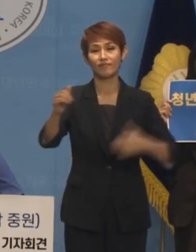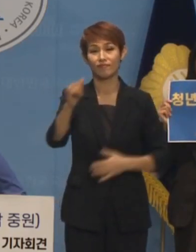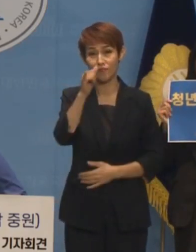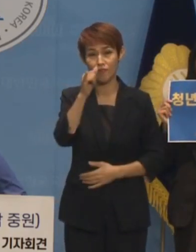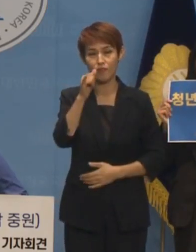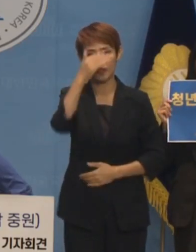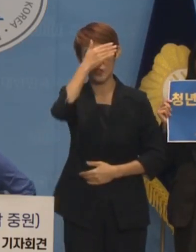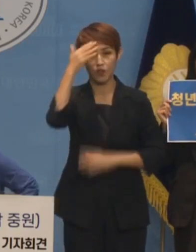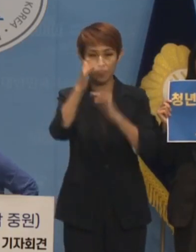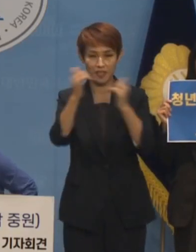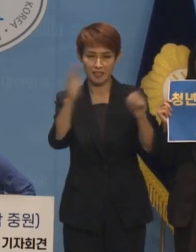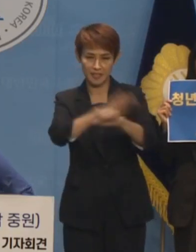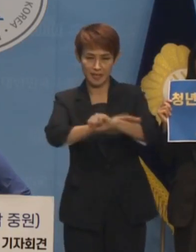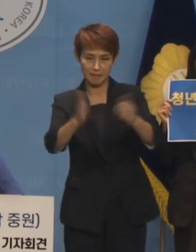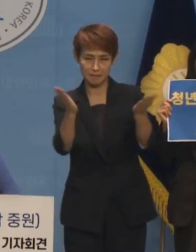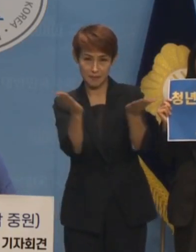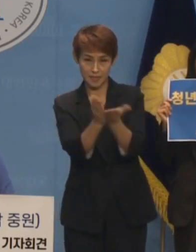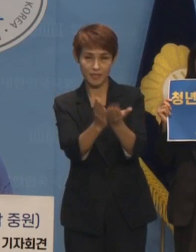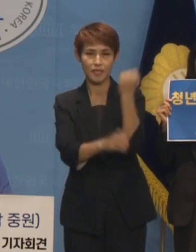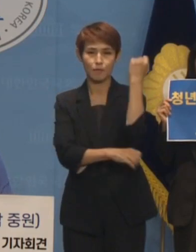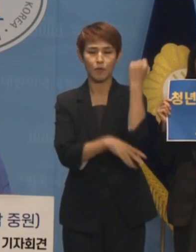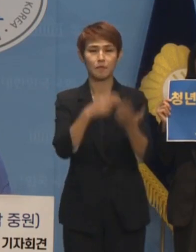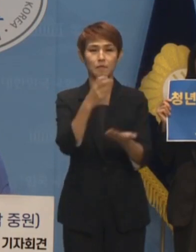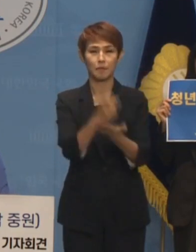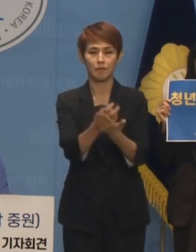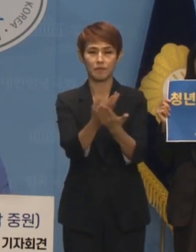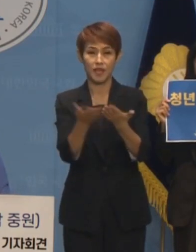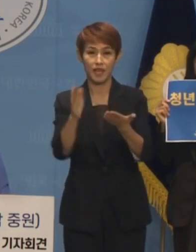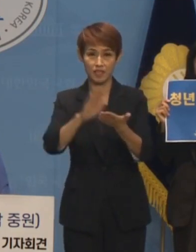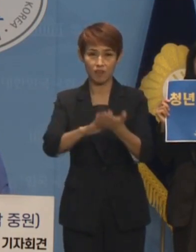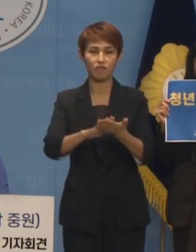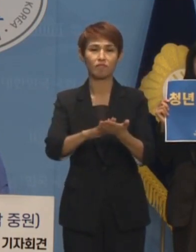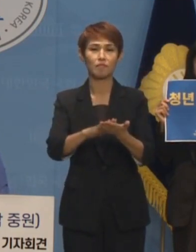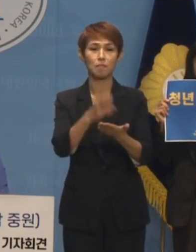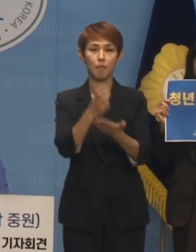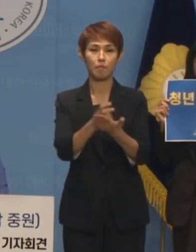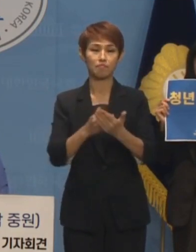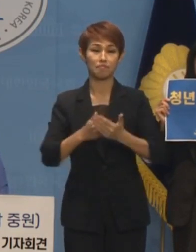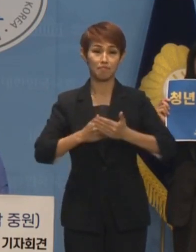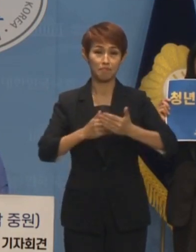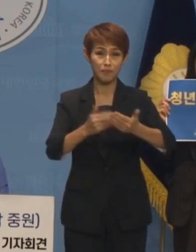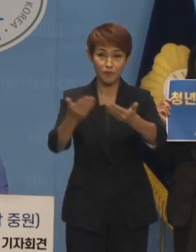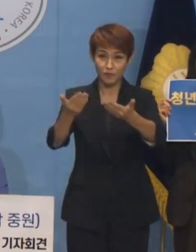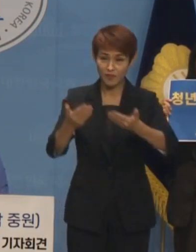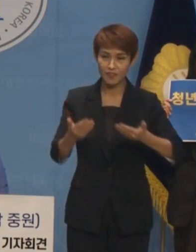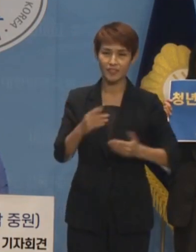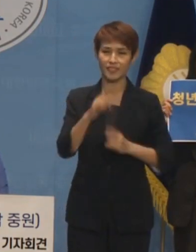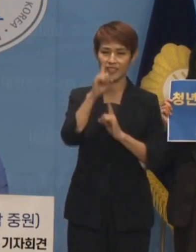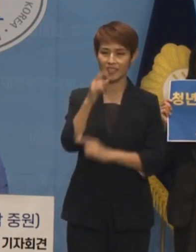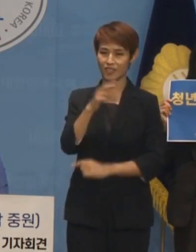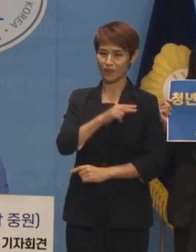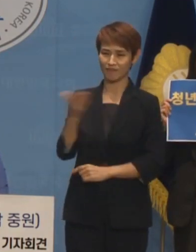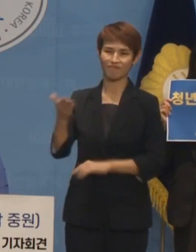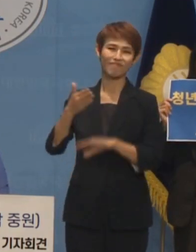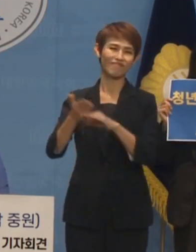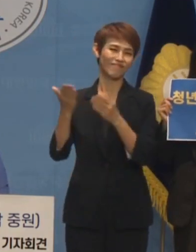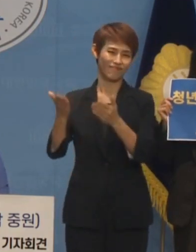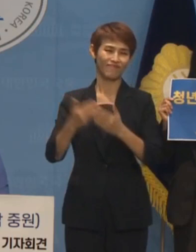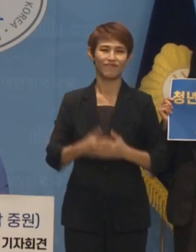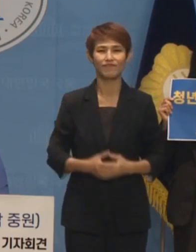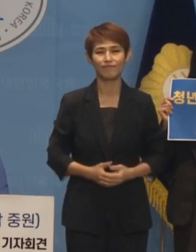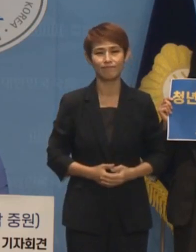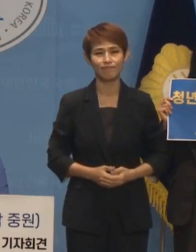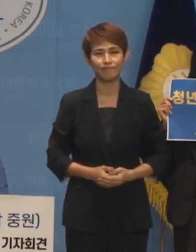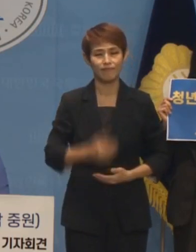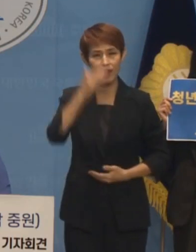꼭 맞는 청년기본법 개정 법률안을 대표 발의한 이수진 의원님께 감사드리면서 말씀드리겠습니다.